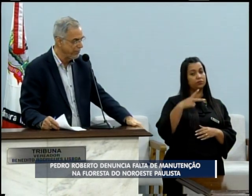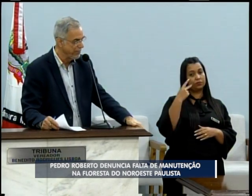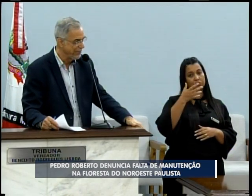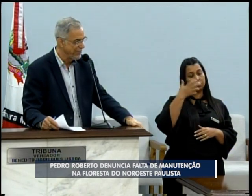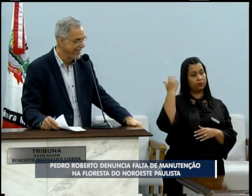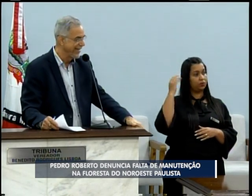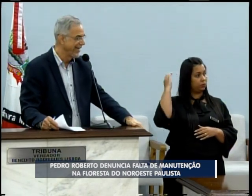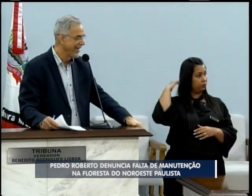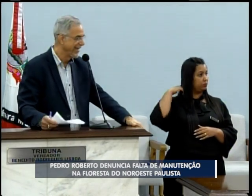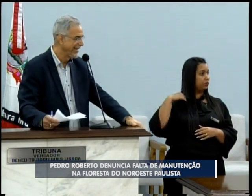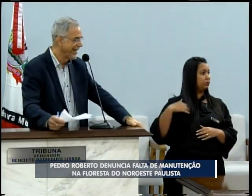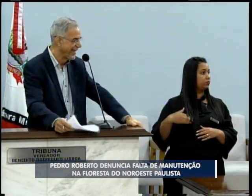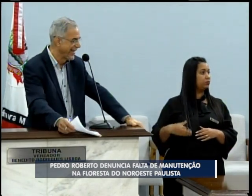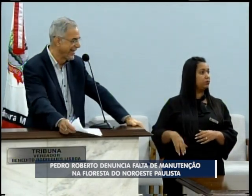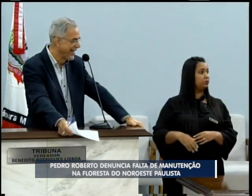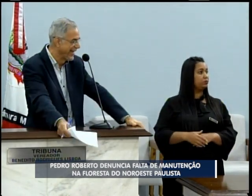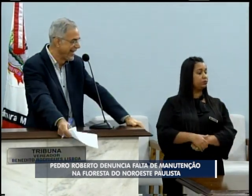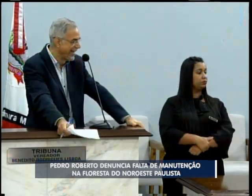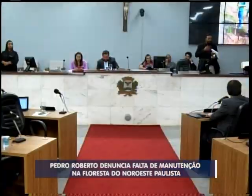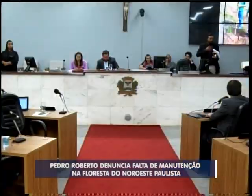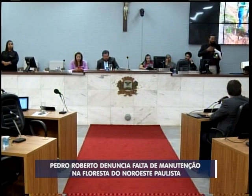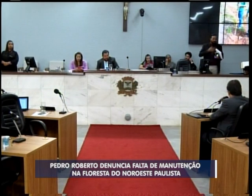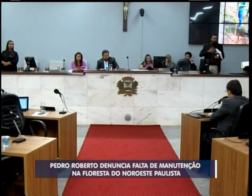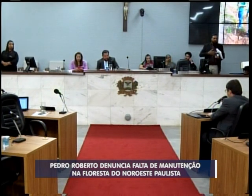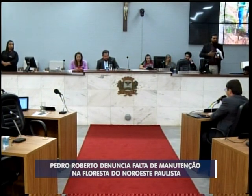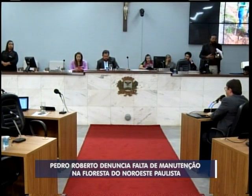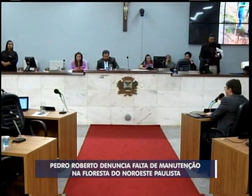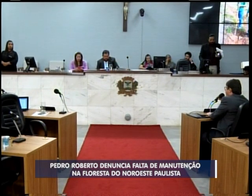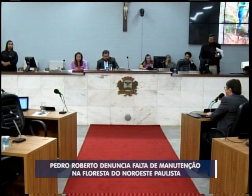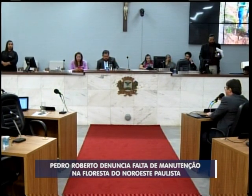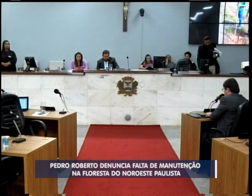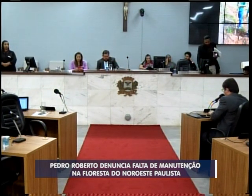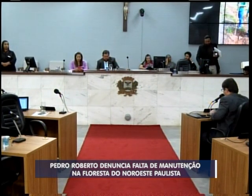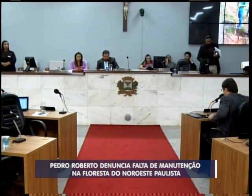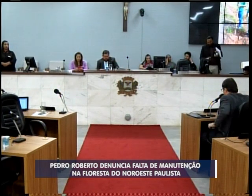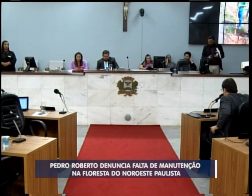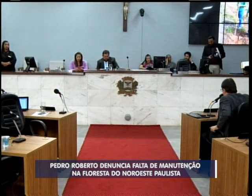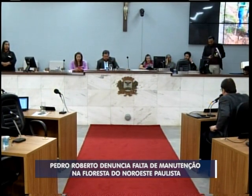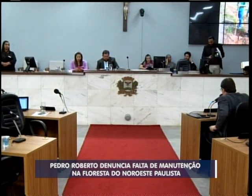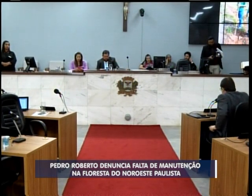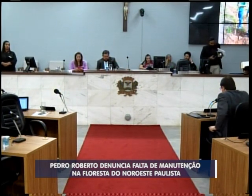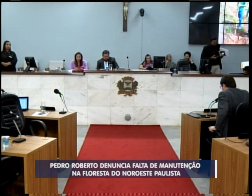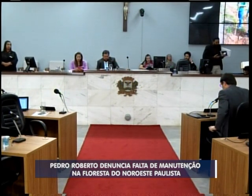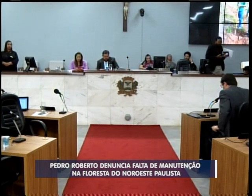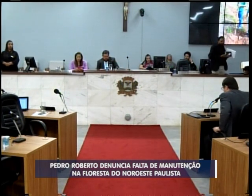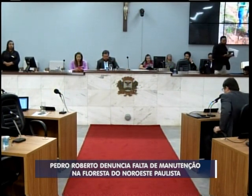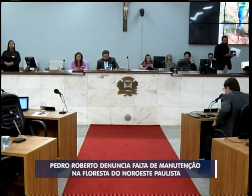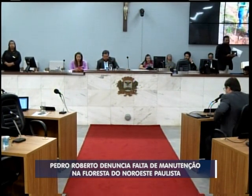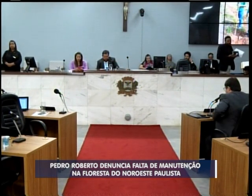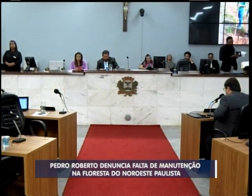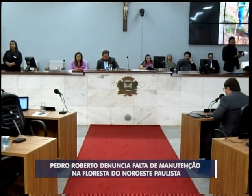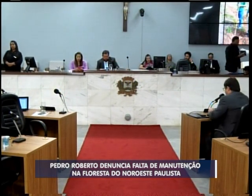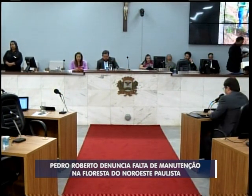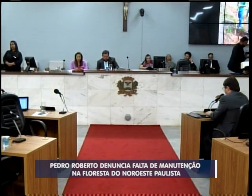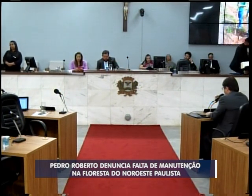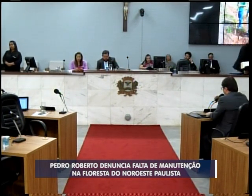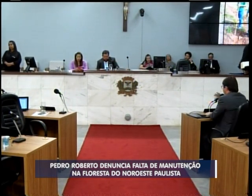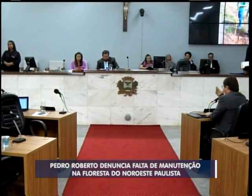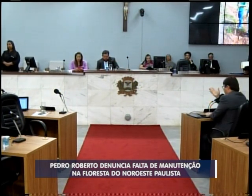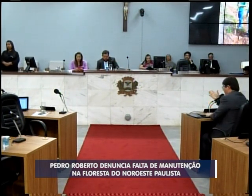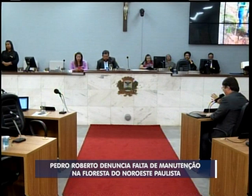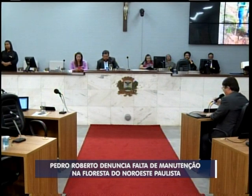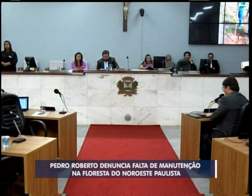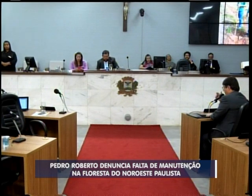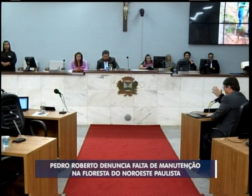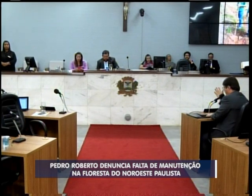não? Se não é CPI, aí então nem vou escutar. Não tem graça. Vereador Pedro, o senhor me permite uma parte na fala do senhor,